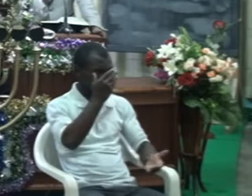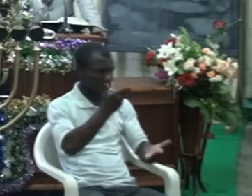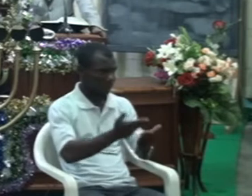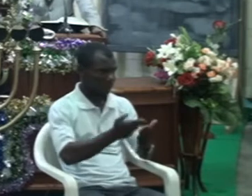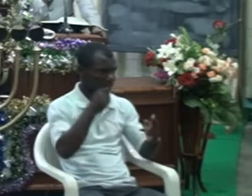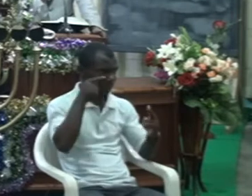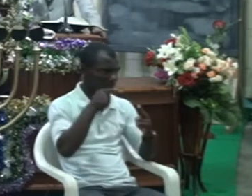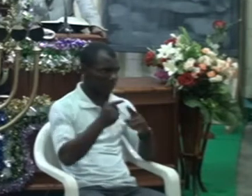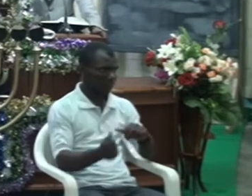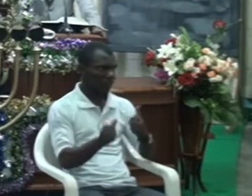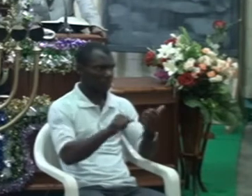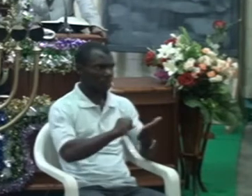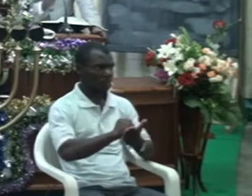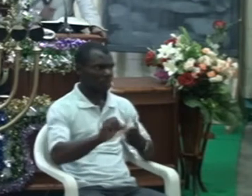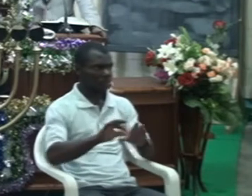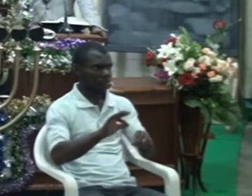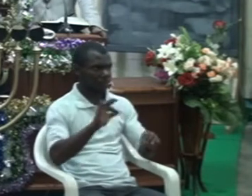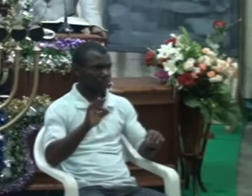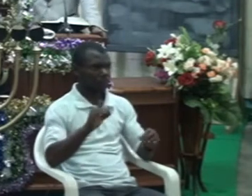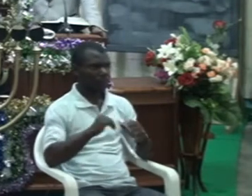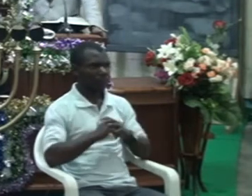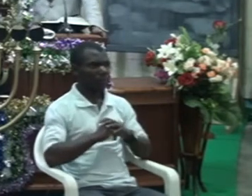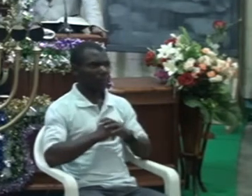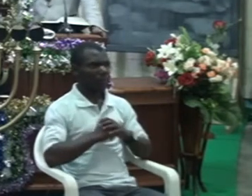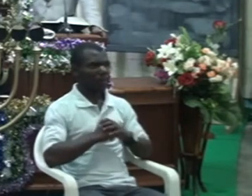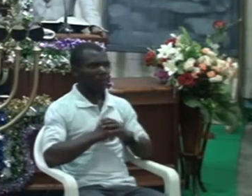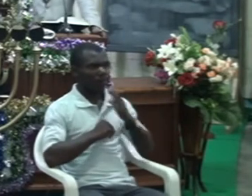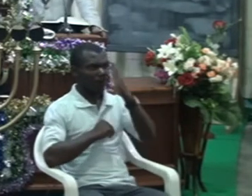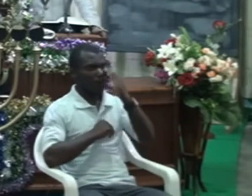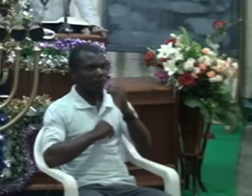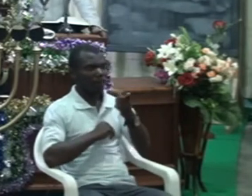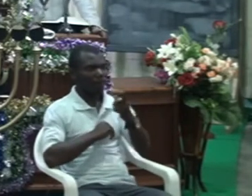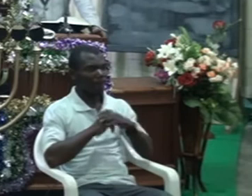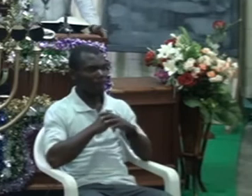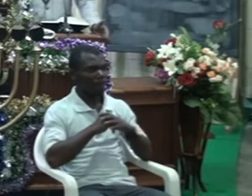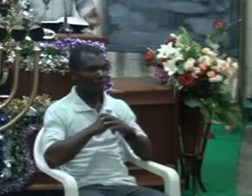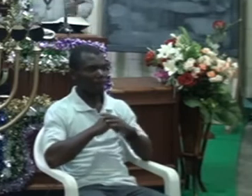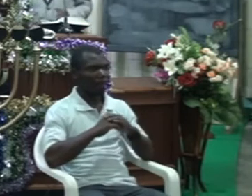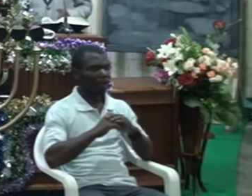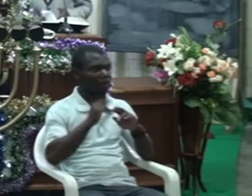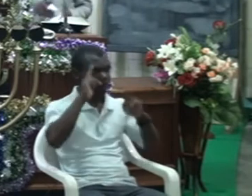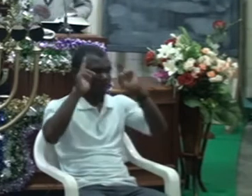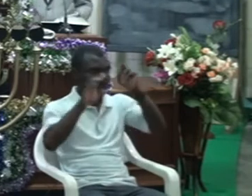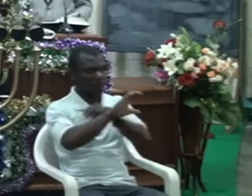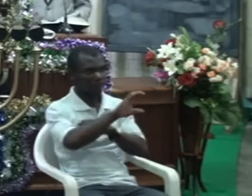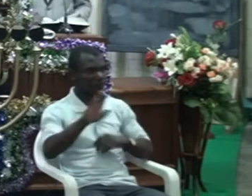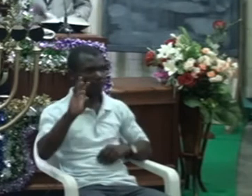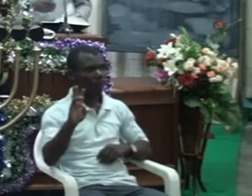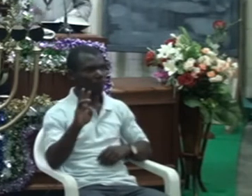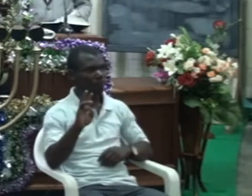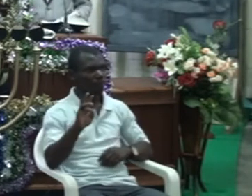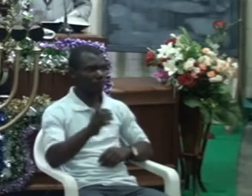jusqu'à ce qu'elle arrive au baptême du Saint-Esprit. Ah, amen. Hébreux chapitre 6. Oui, Hébreux 6, verset